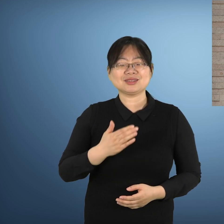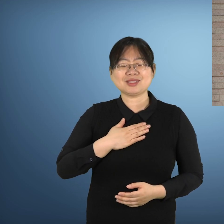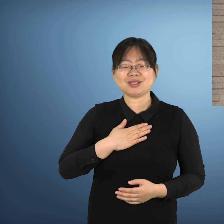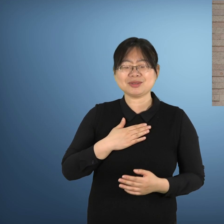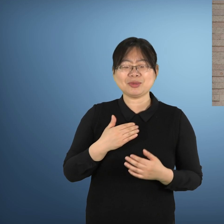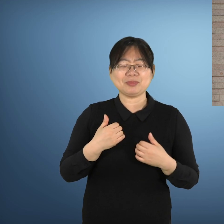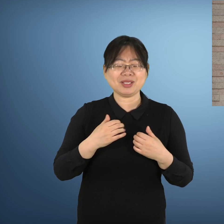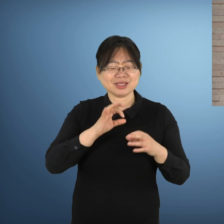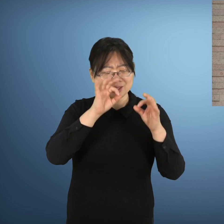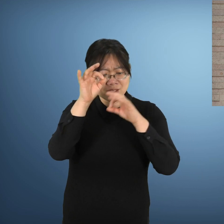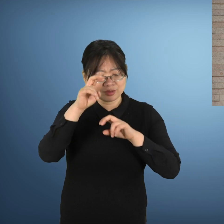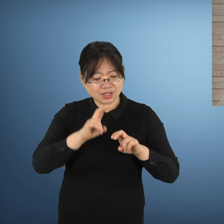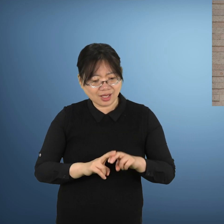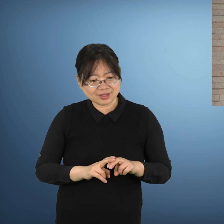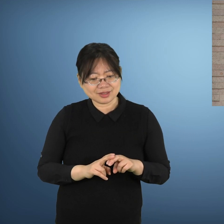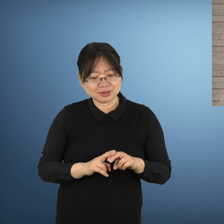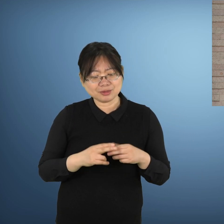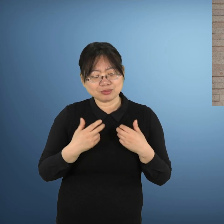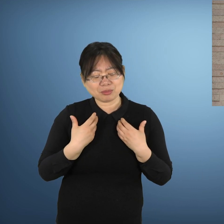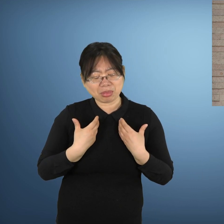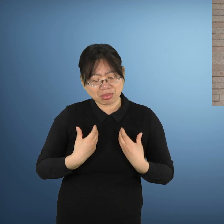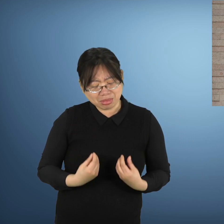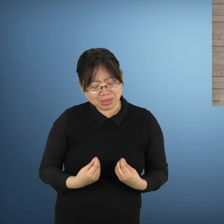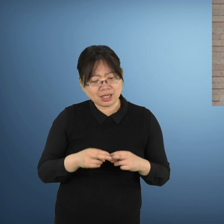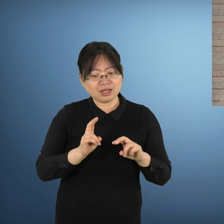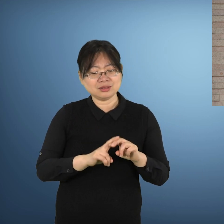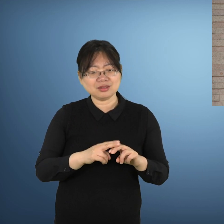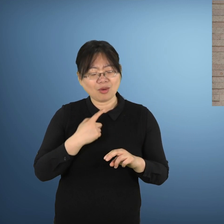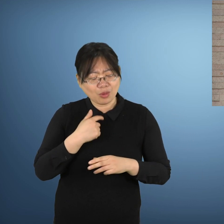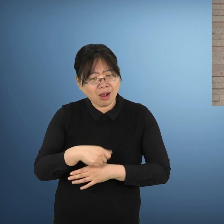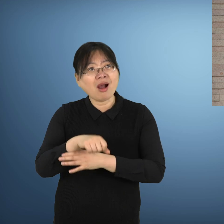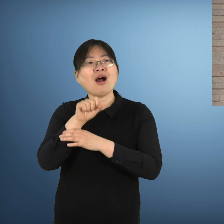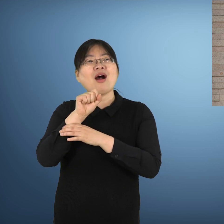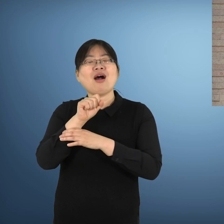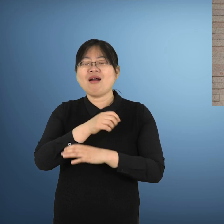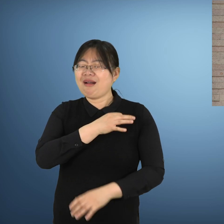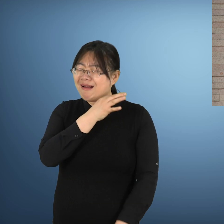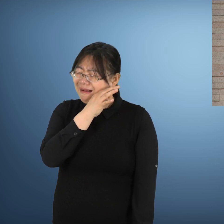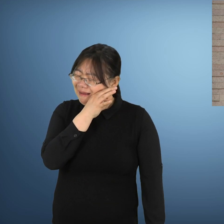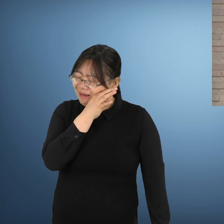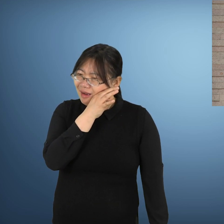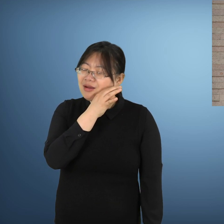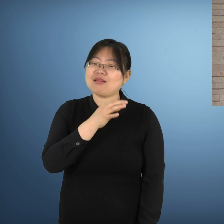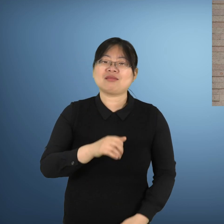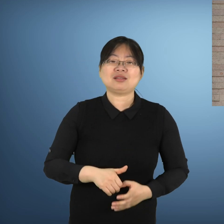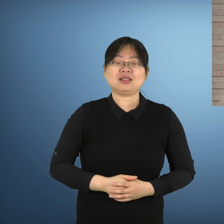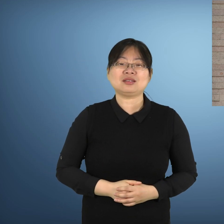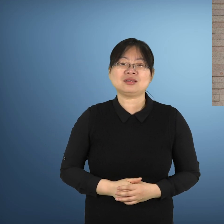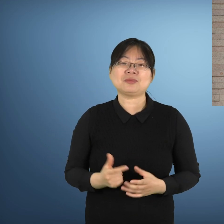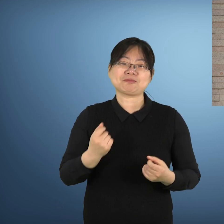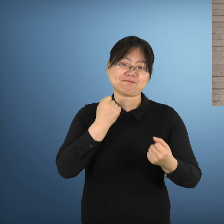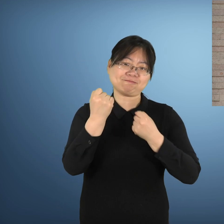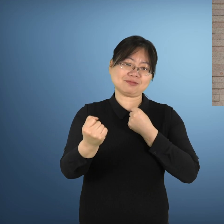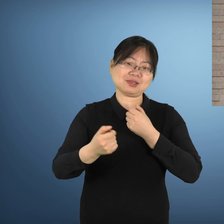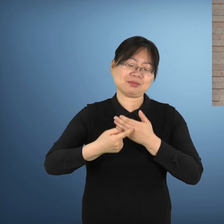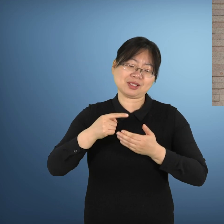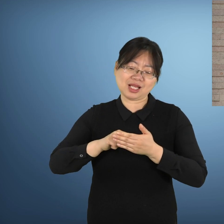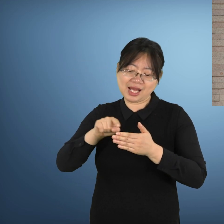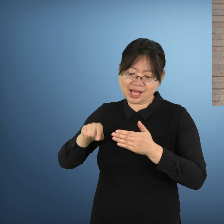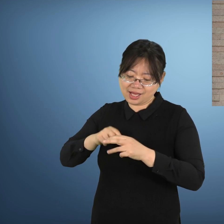자리, 실수했던 기억들, 얼굴을 들 수가 없어요. 부끄러워요. 그런데도 제 마음